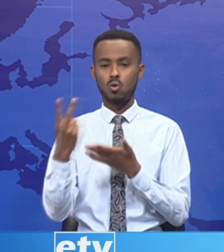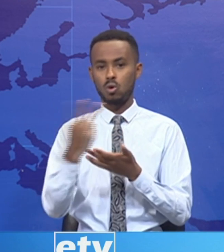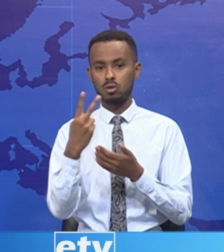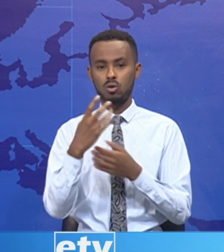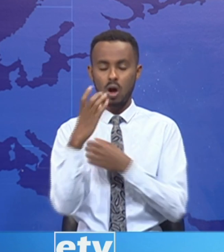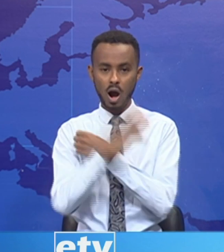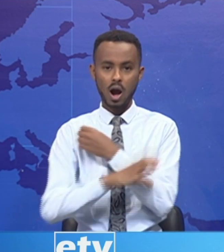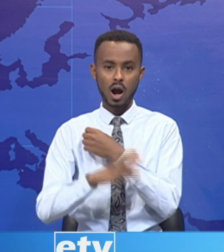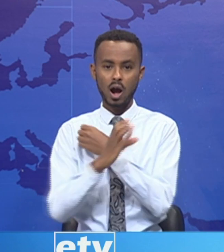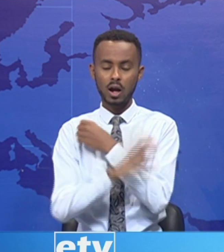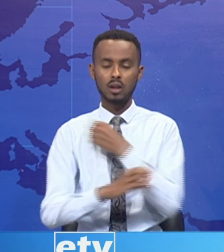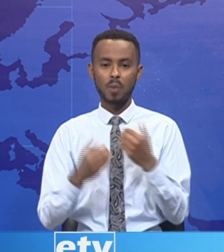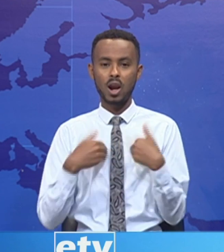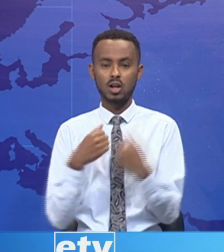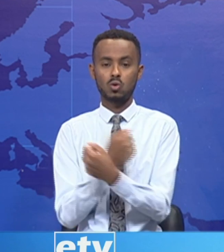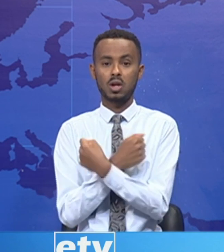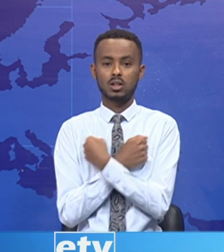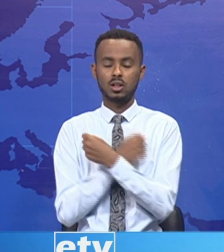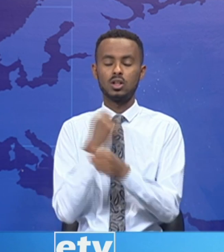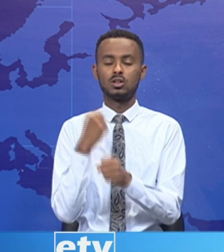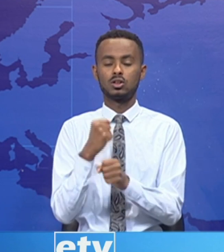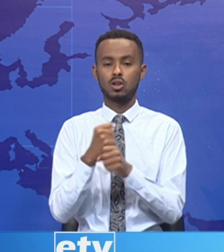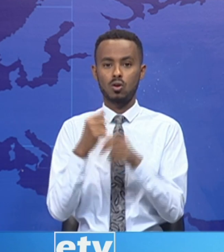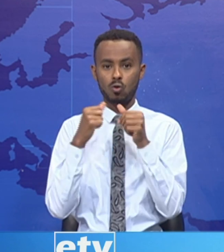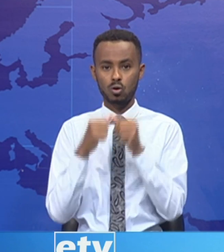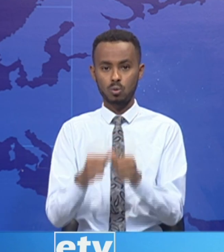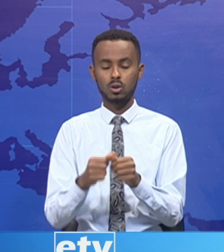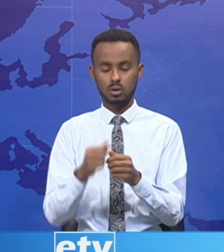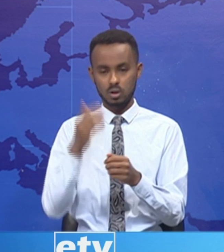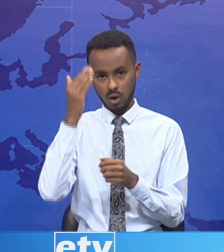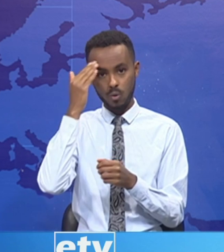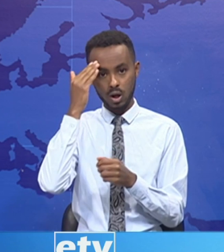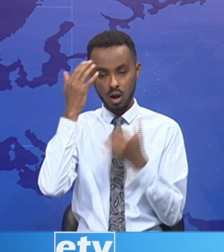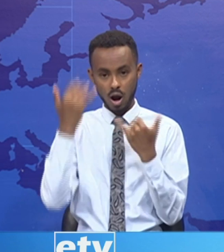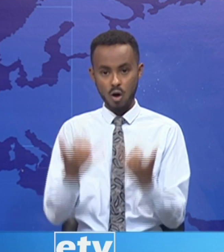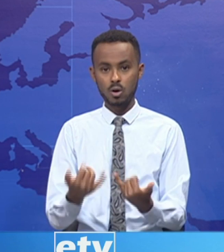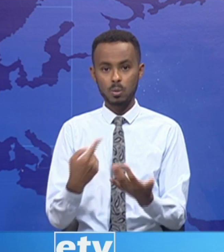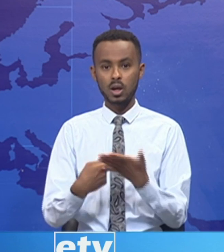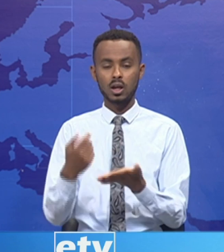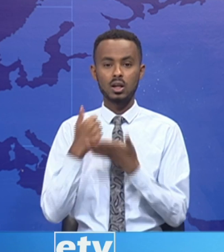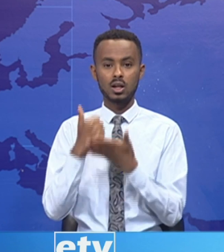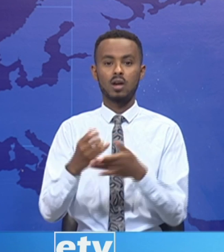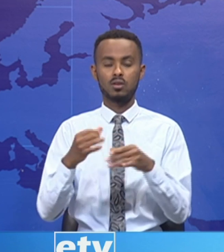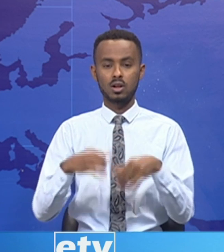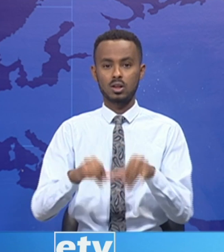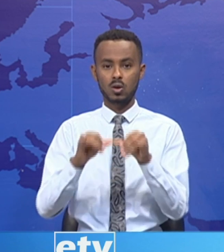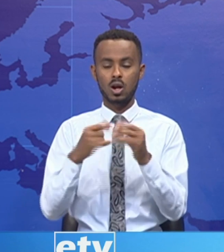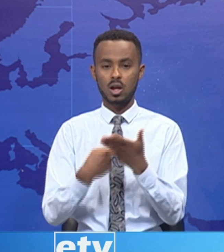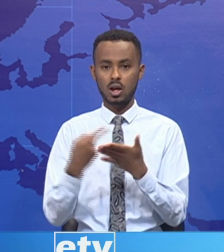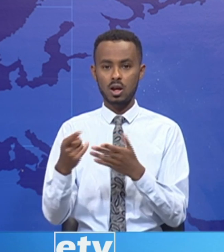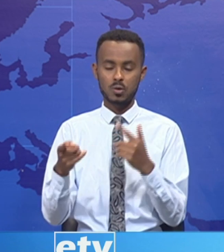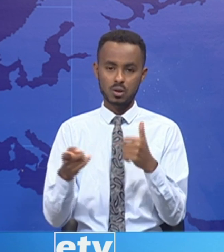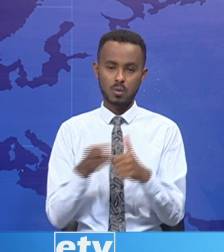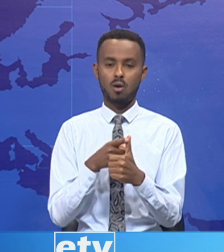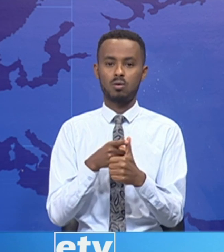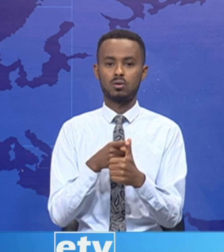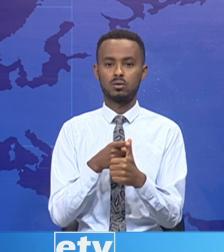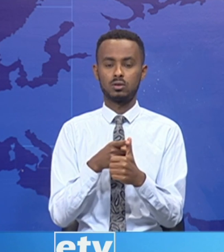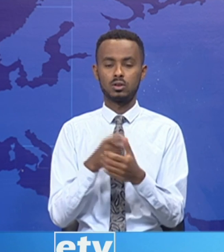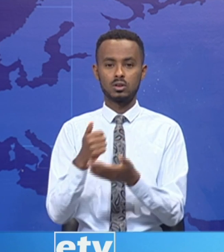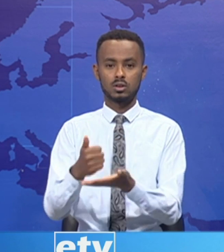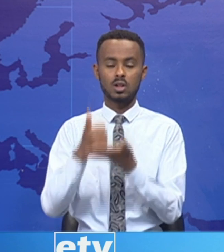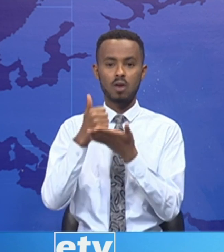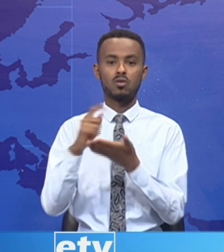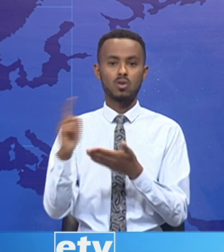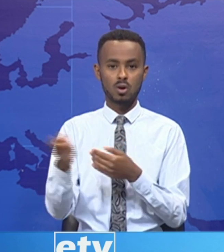ሀገሮች ባላቸው ወዳጅነት ሲሰሩ የቆየ እንደሆነ ይታወቃል። አሁንም ይሄ ድጋፍ ቀጥሏል። እንግዲህ ይሄ የመጀመሪያው ድጋፍ